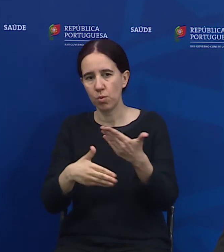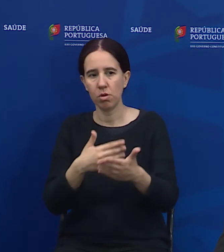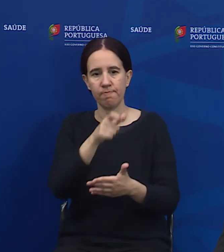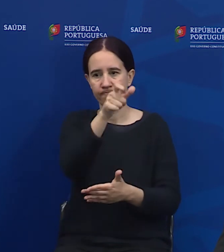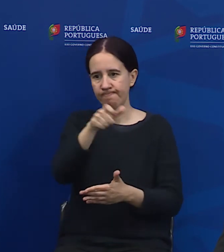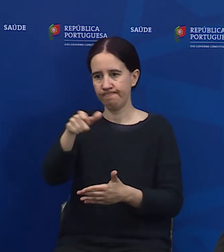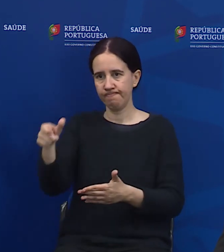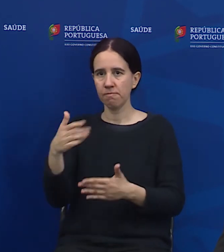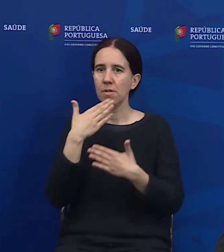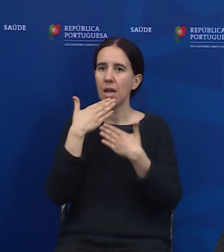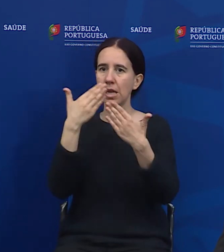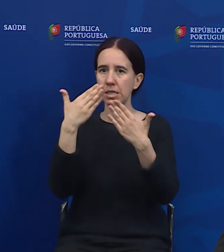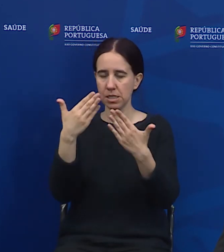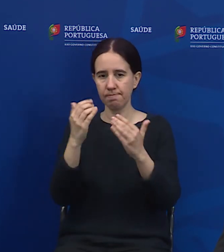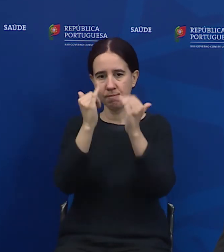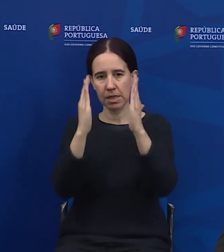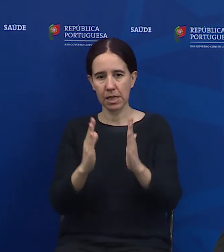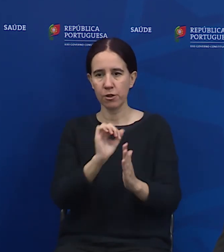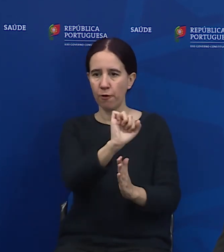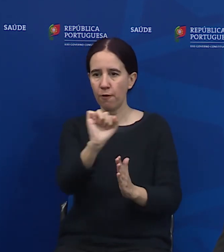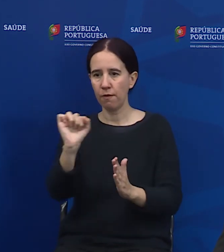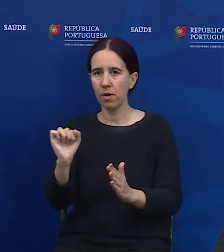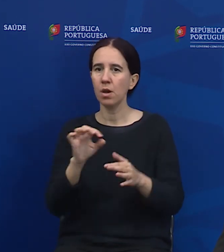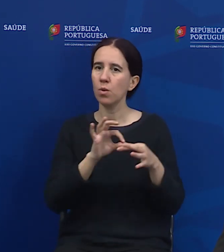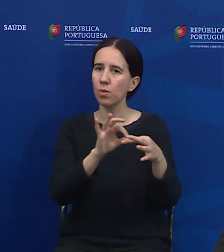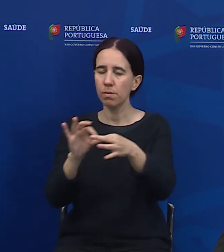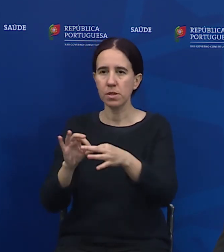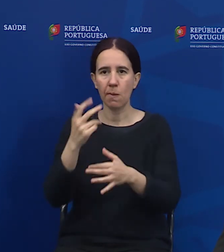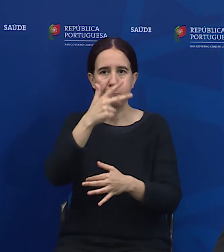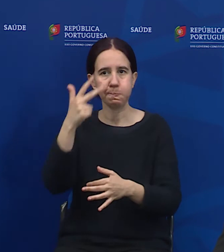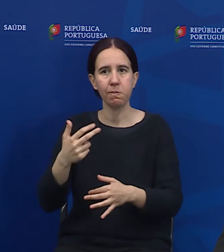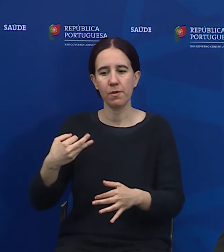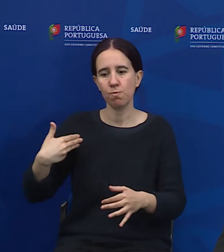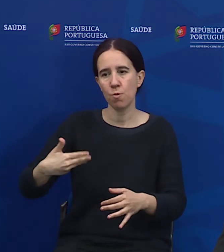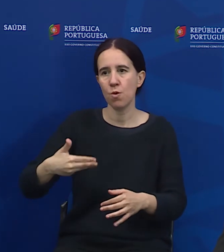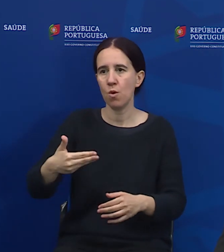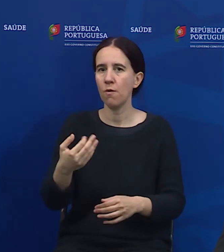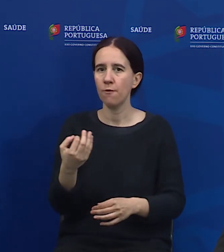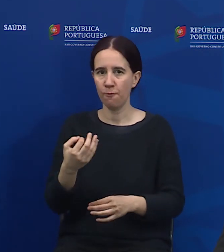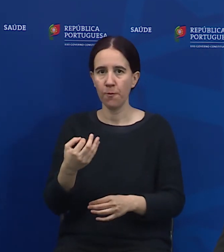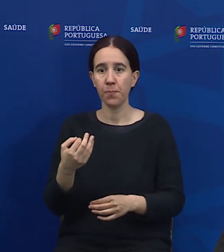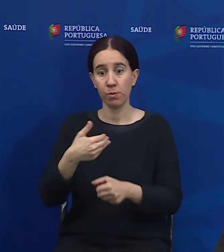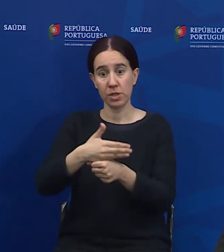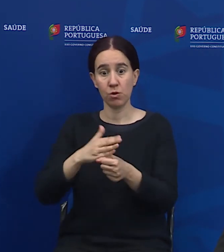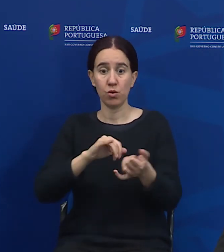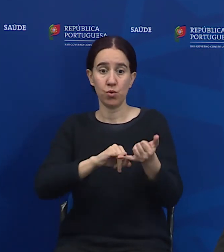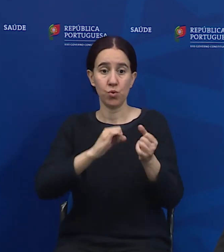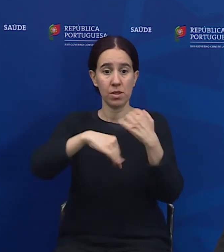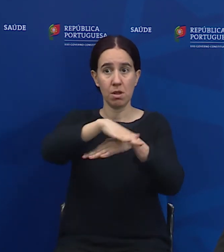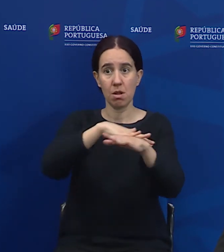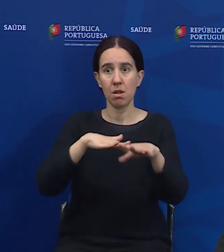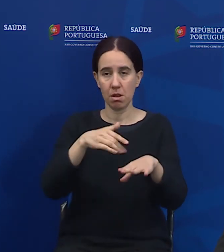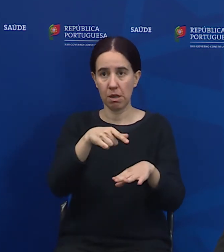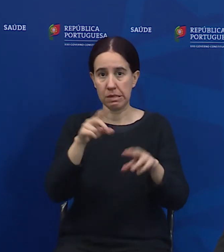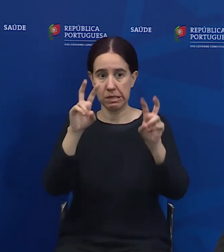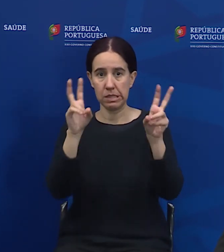agradecer as respectivas entidades toda a colaboração tem sido dado pelo setor especial